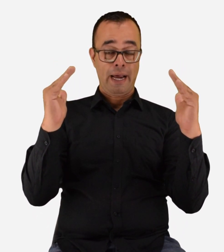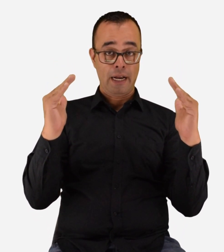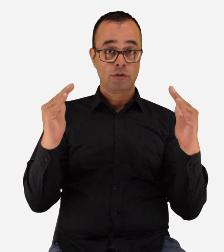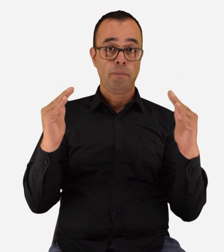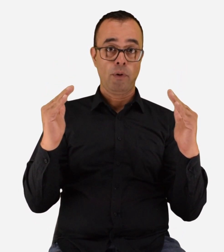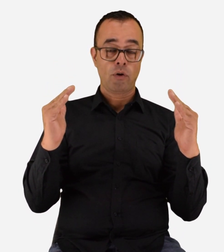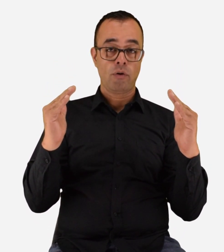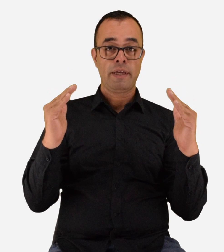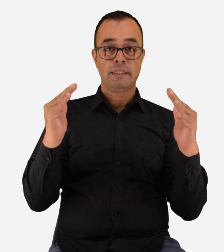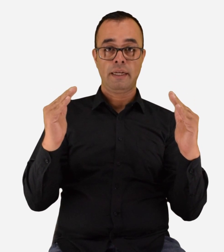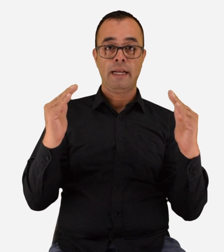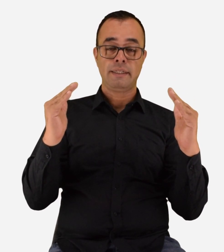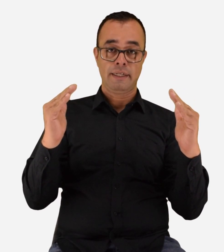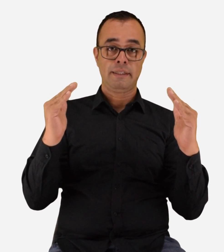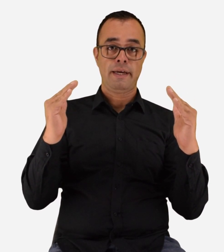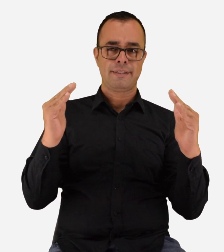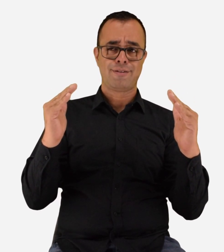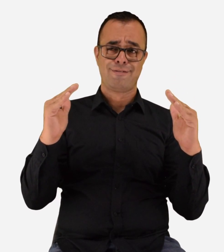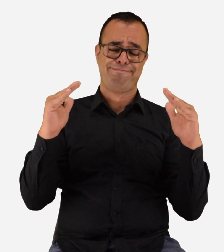bajarlas un poco y hacer el siguiente gesto,